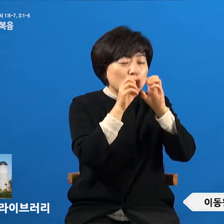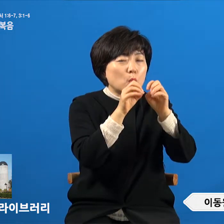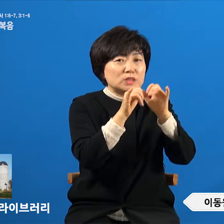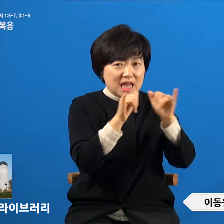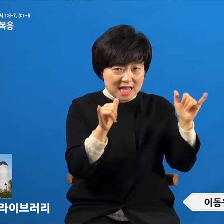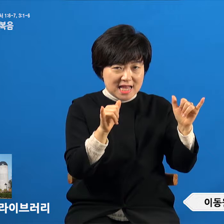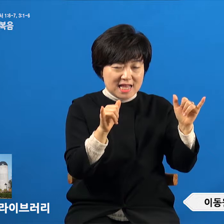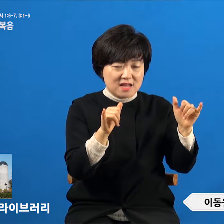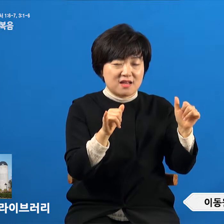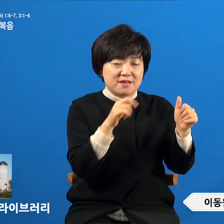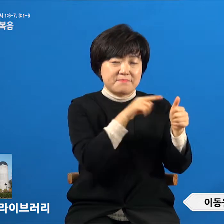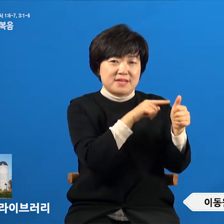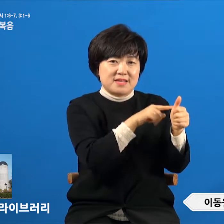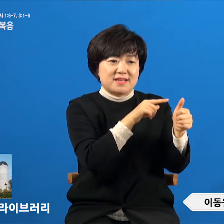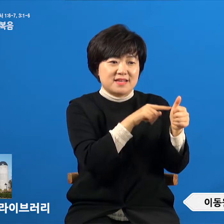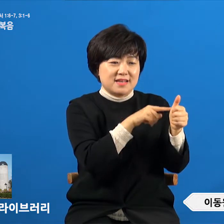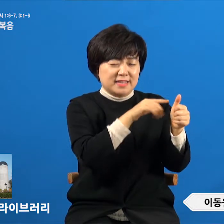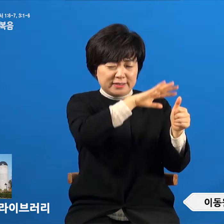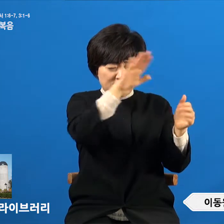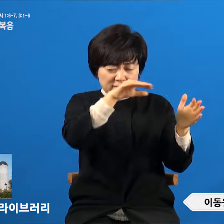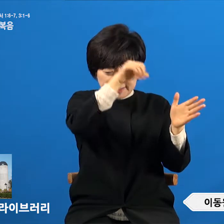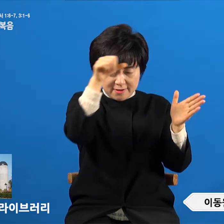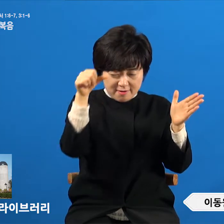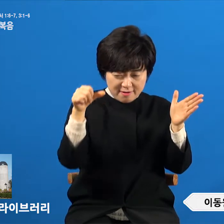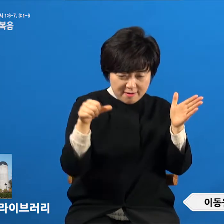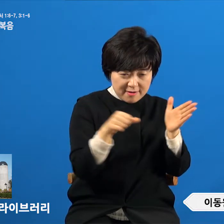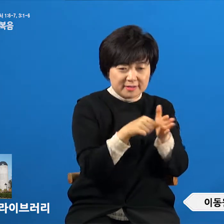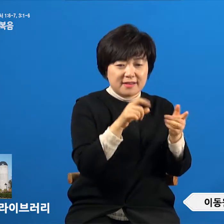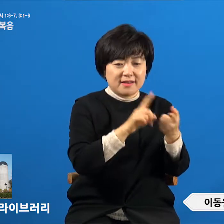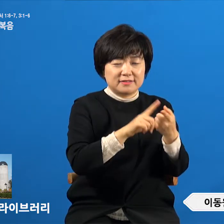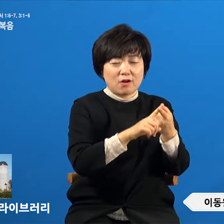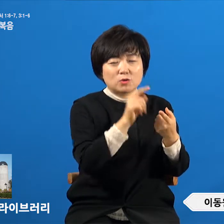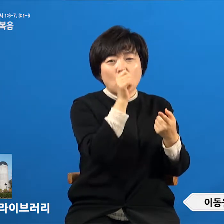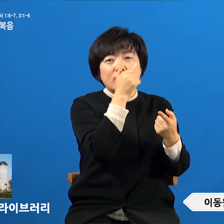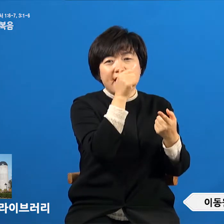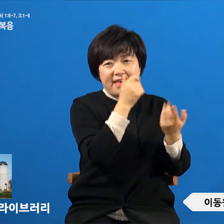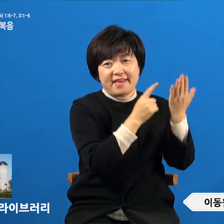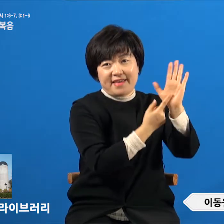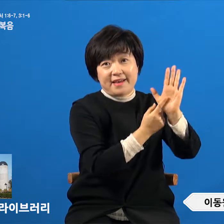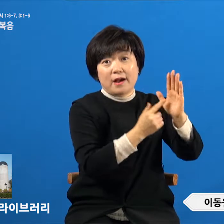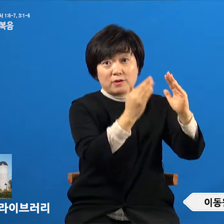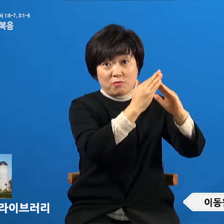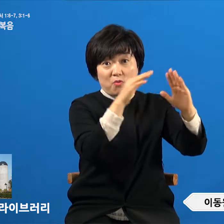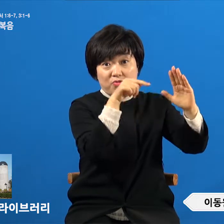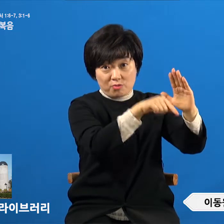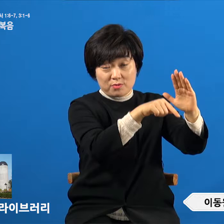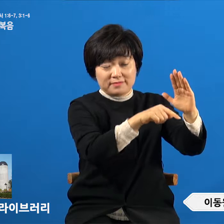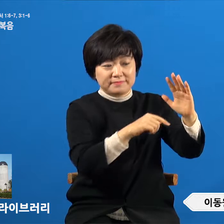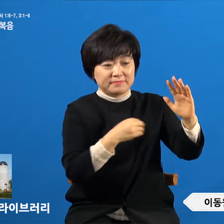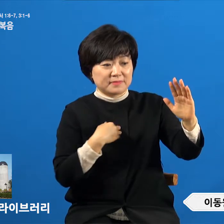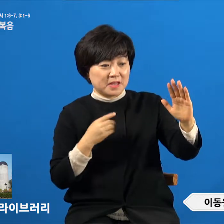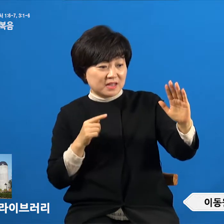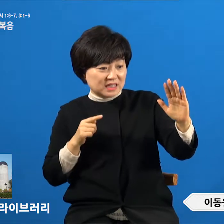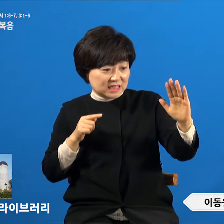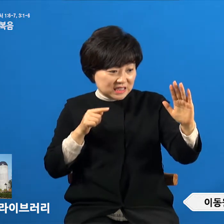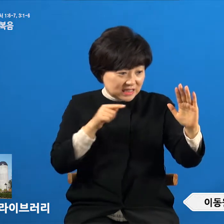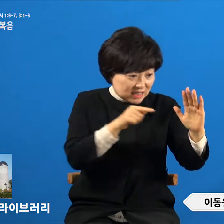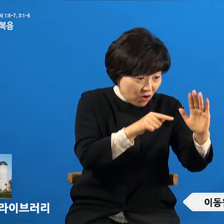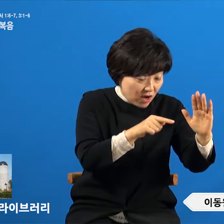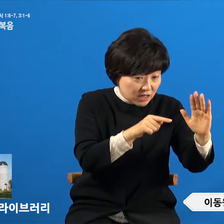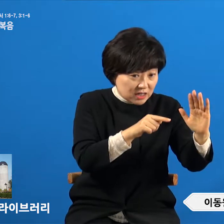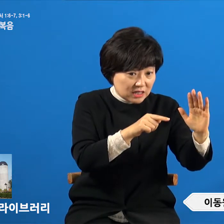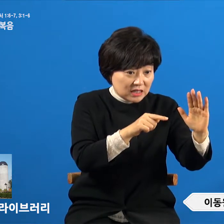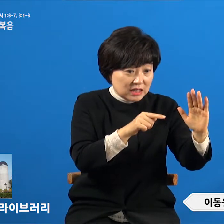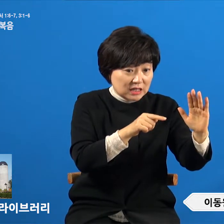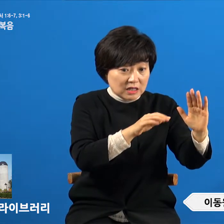전 생애를 돌아볼 수 있는 그런 것들이 다 소개되어 있습니다. 그런데 이곳으로 들어가기 바로 앞에